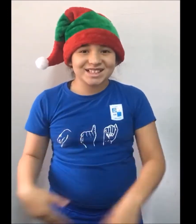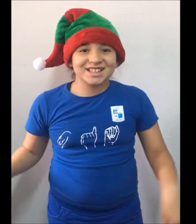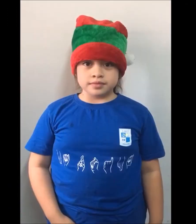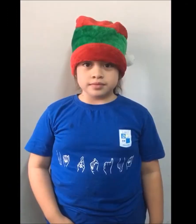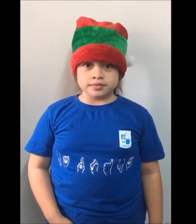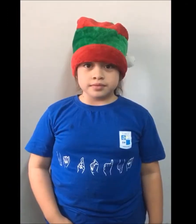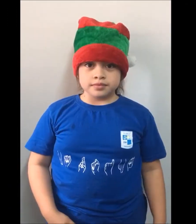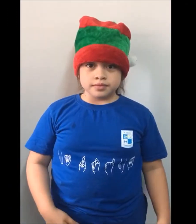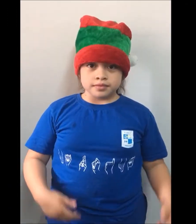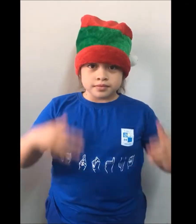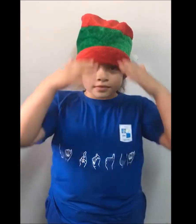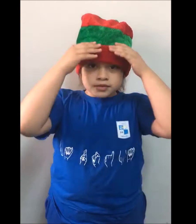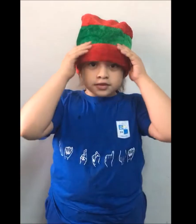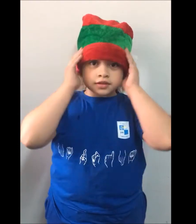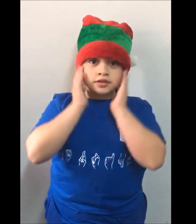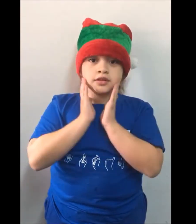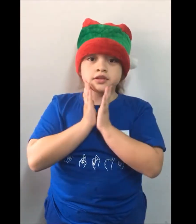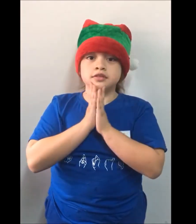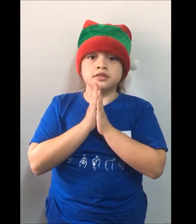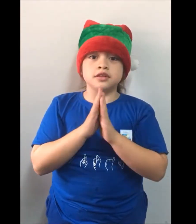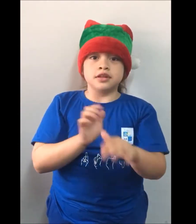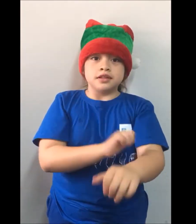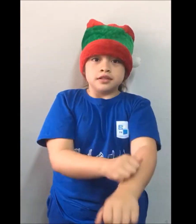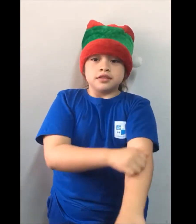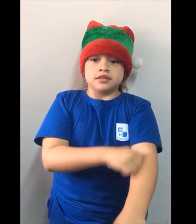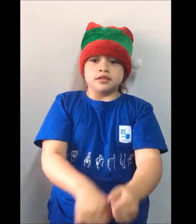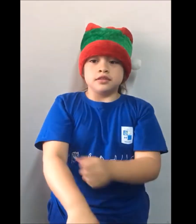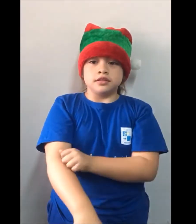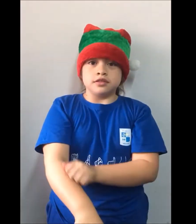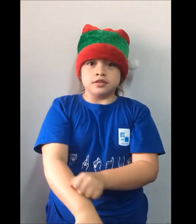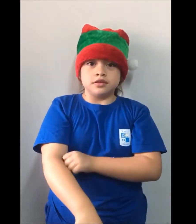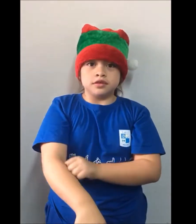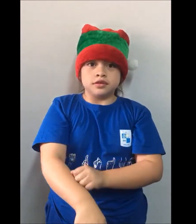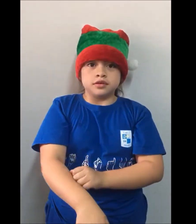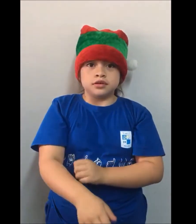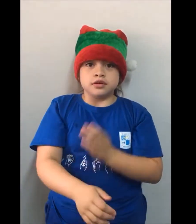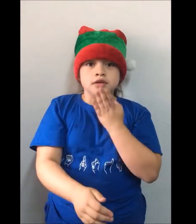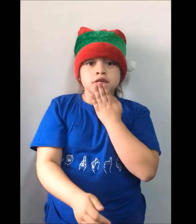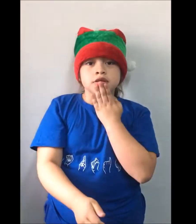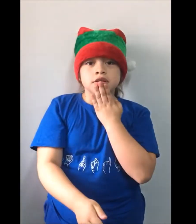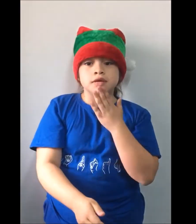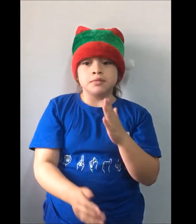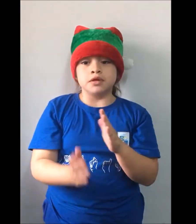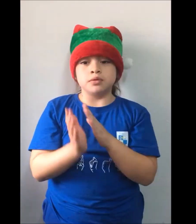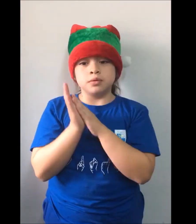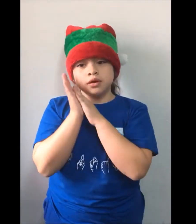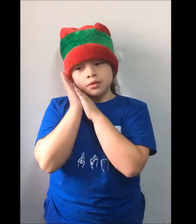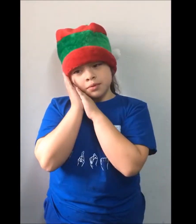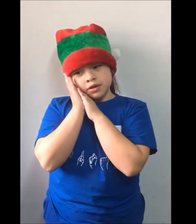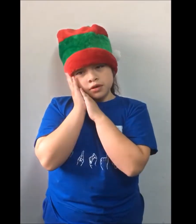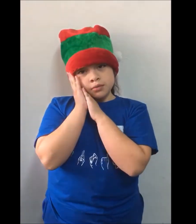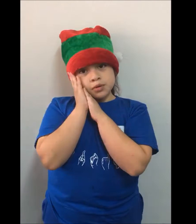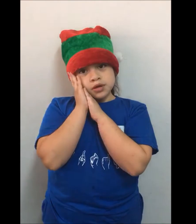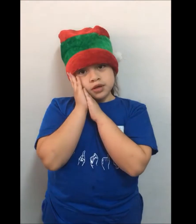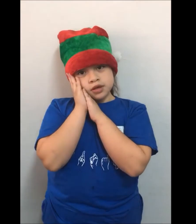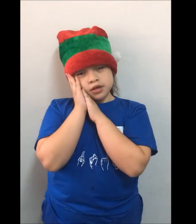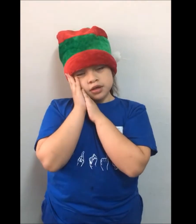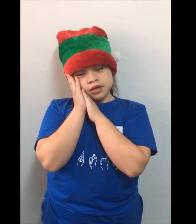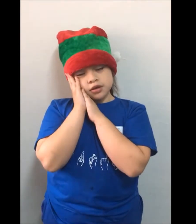La Virgen está lavando Y tendiendo en el romero